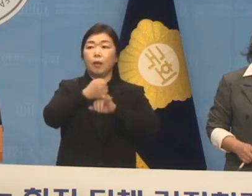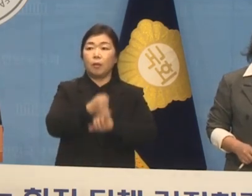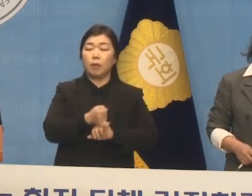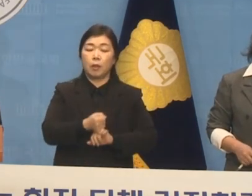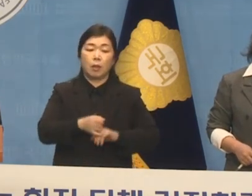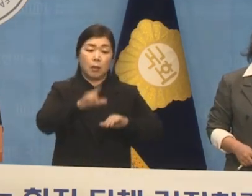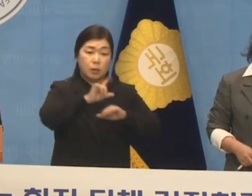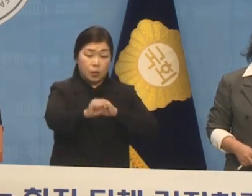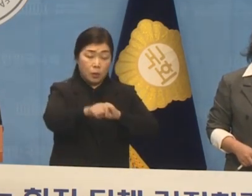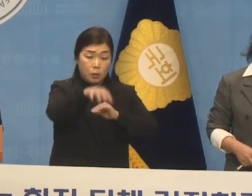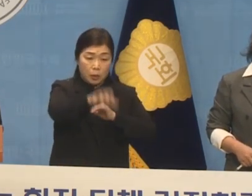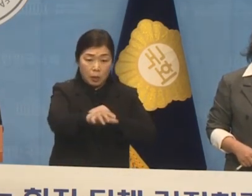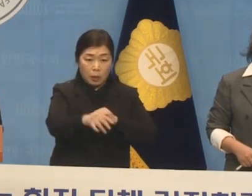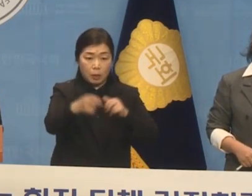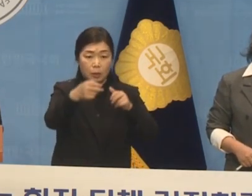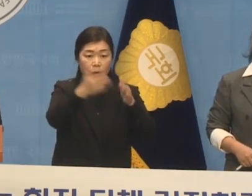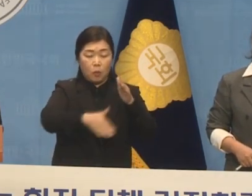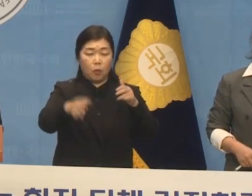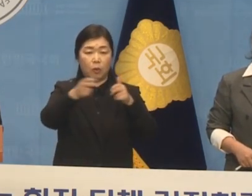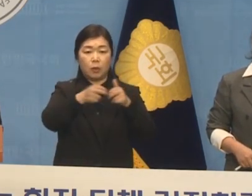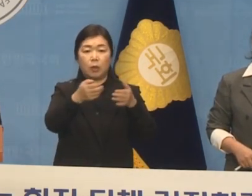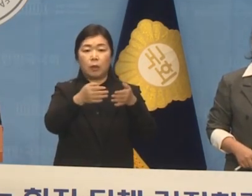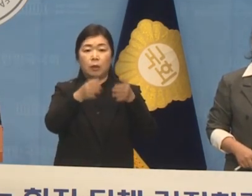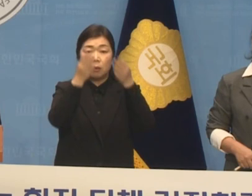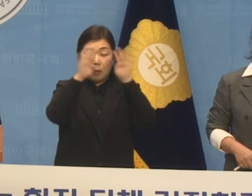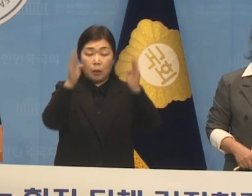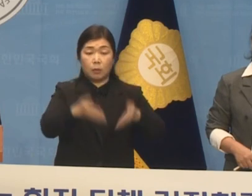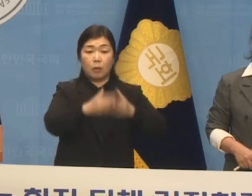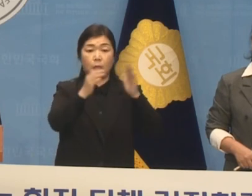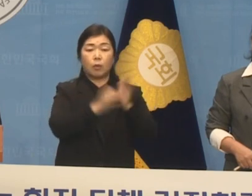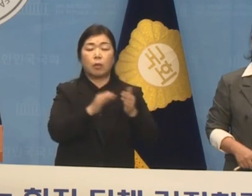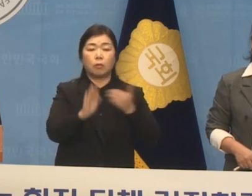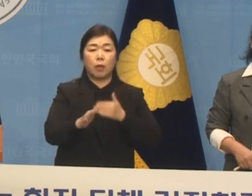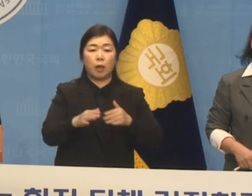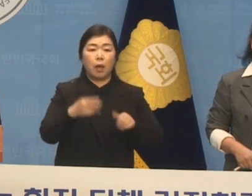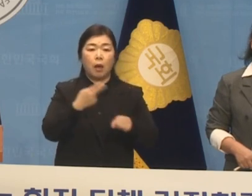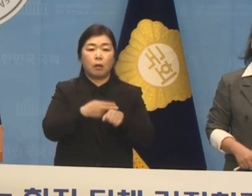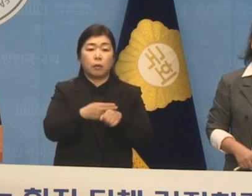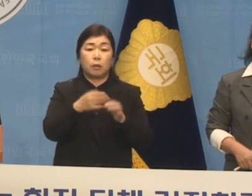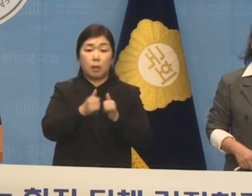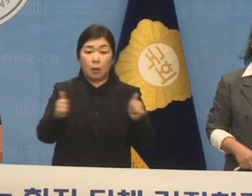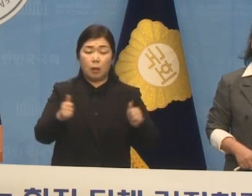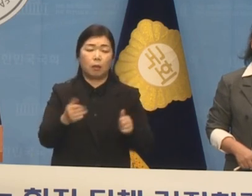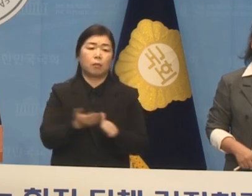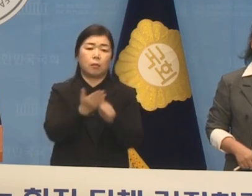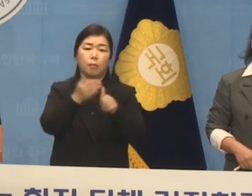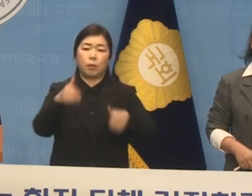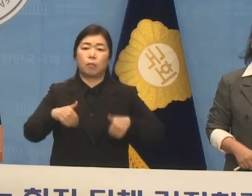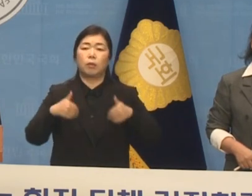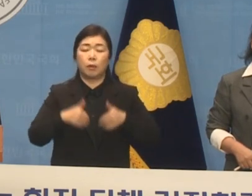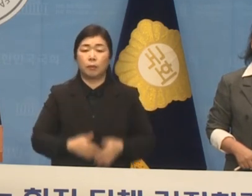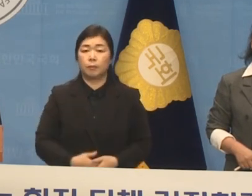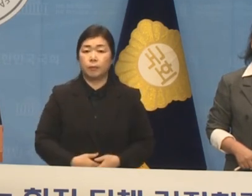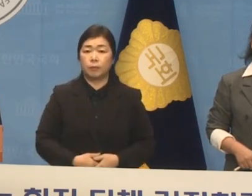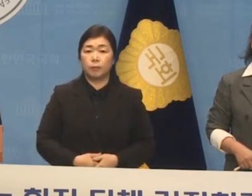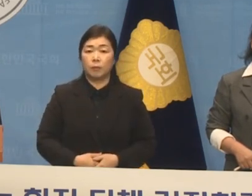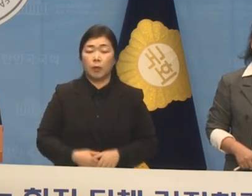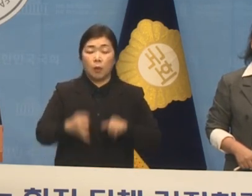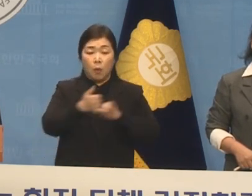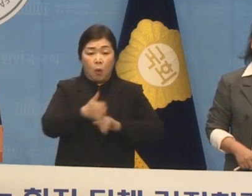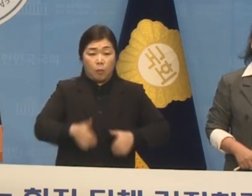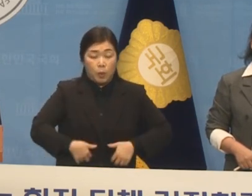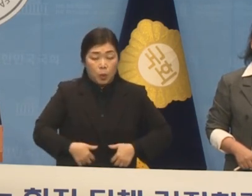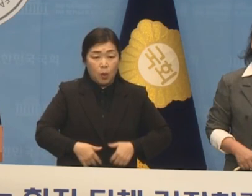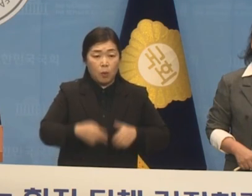분야에 일할 수 있는 지역 의사를 양성해야 합니다. 필수의료 수가 인상보다 더 중요한 것은